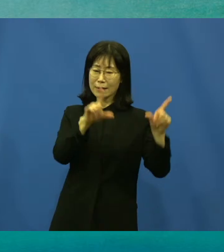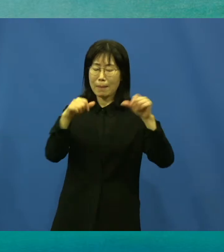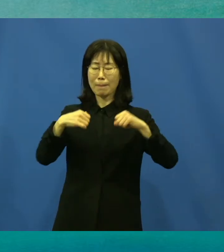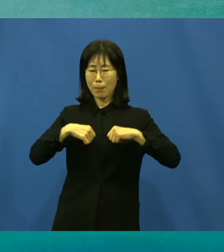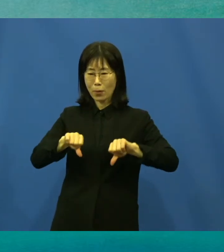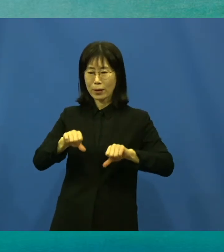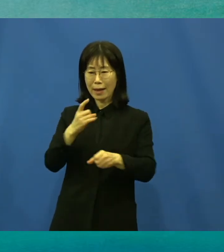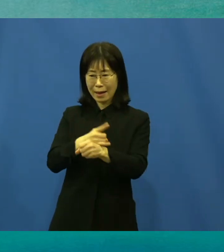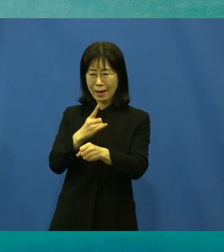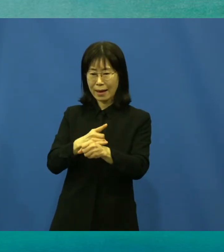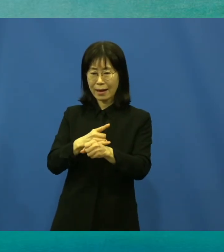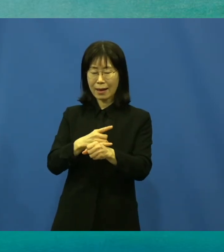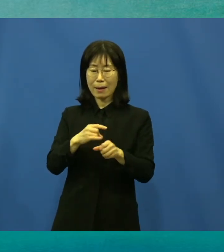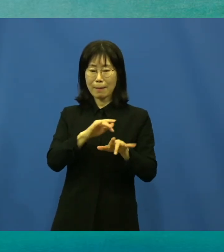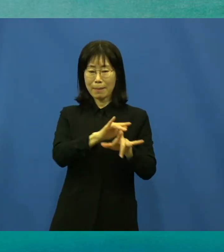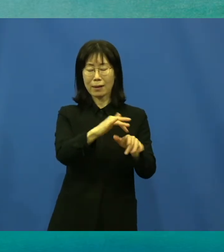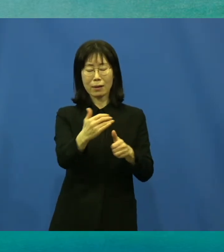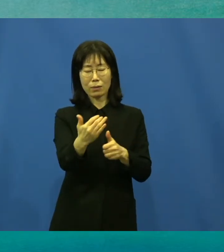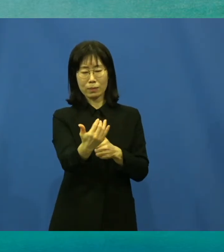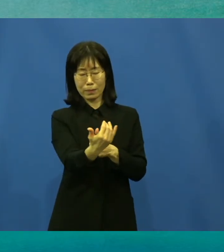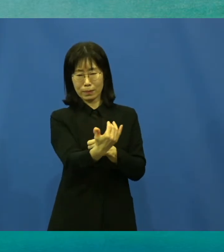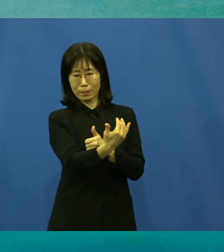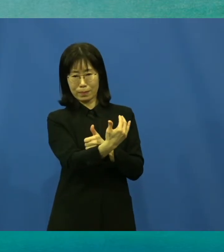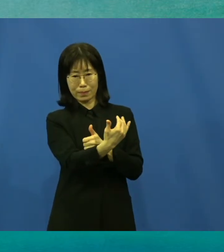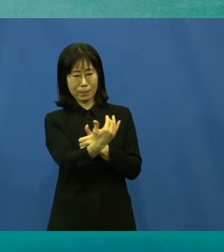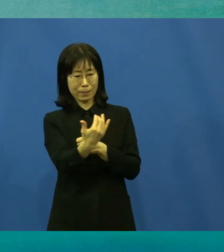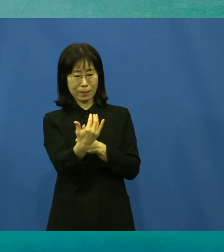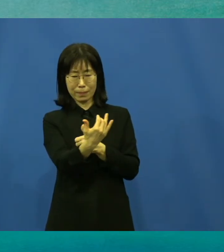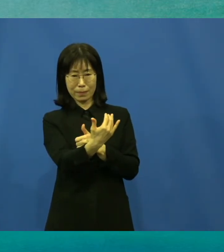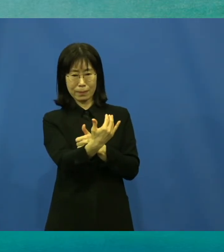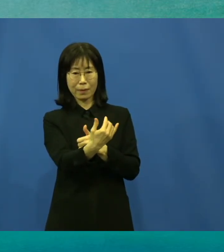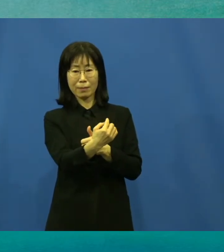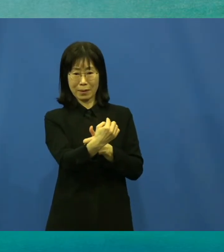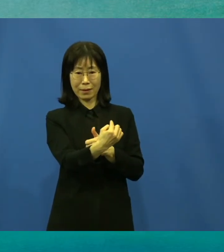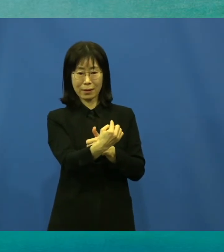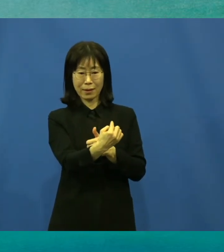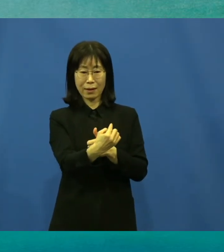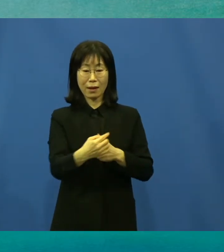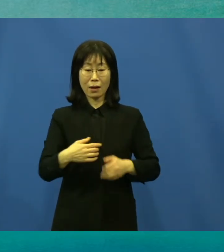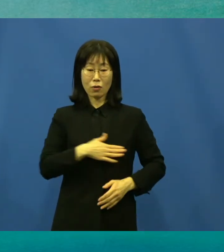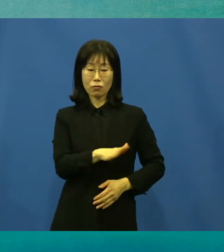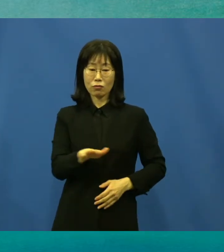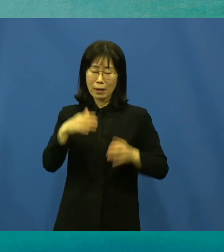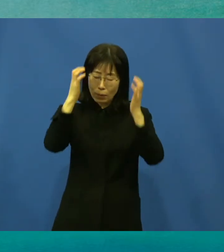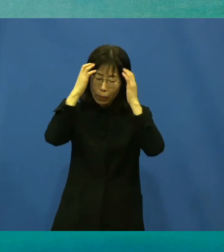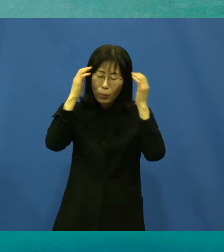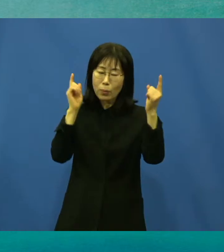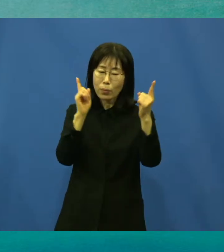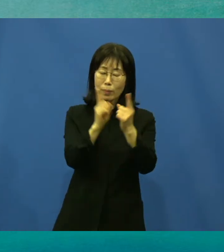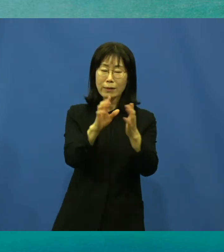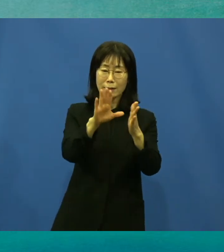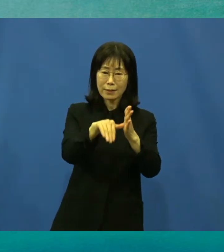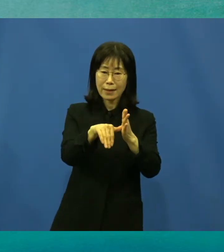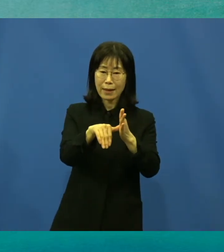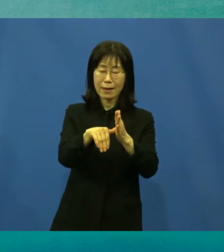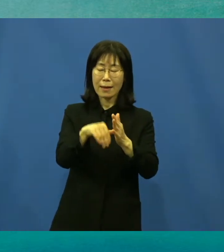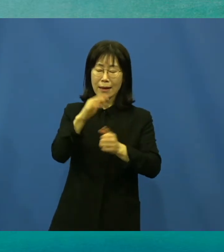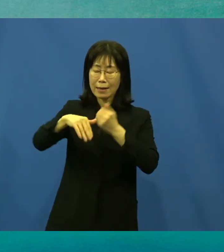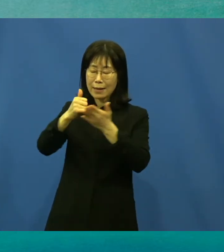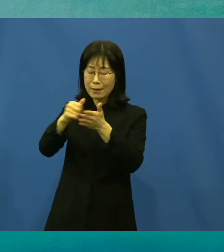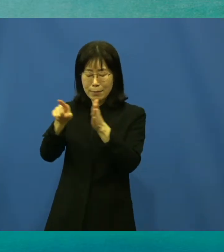그래서 이 마귀는 고통과 맞서 싸울 용기를 빼앗아간 겁니다. 그리고 하나님의 사랑을 의심하게